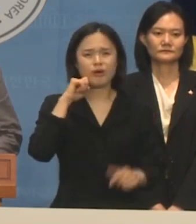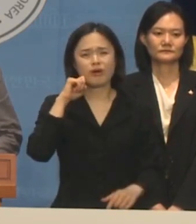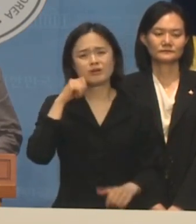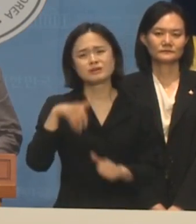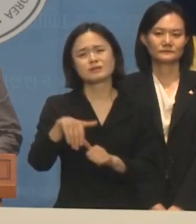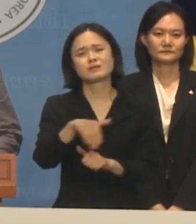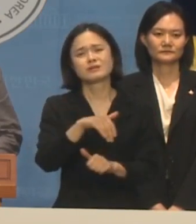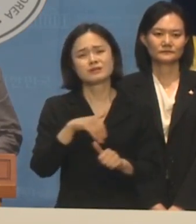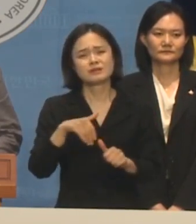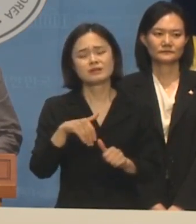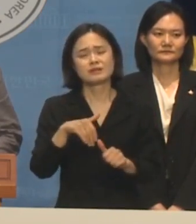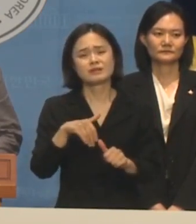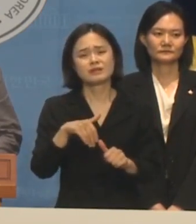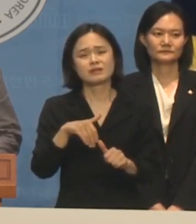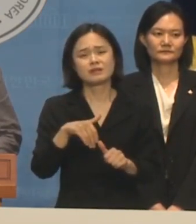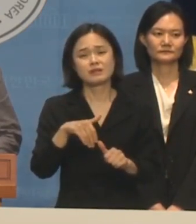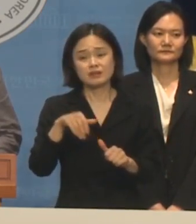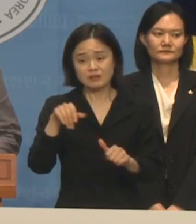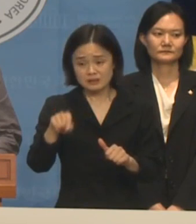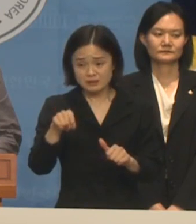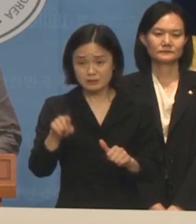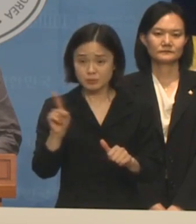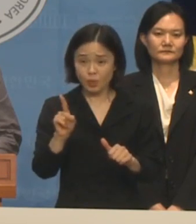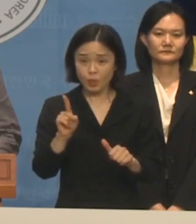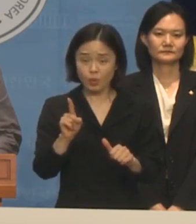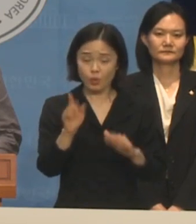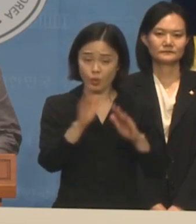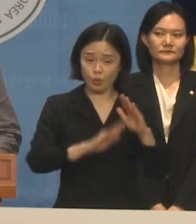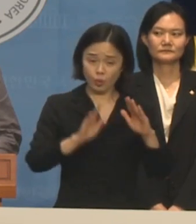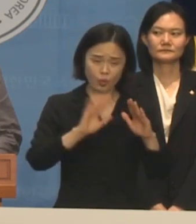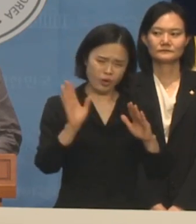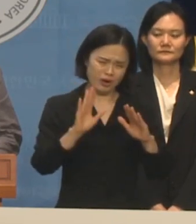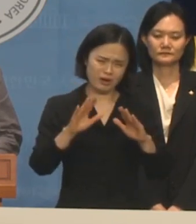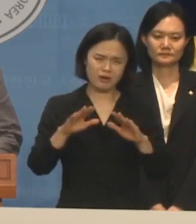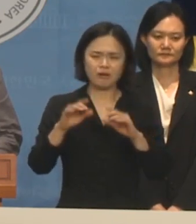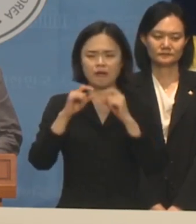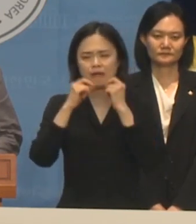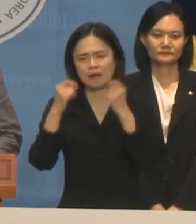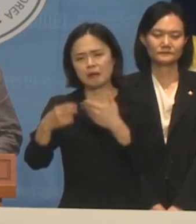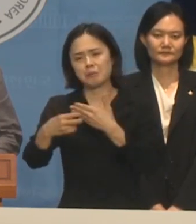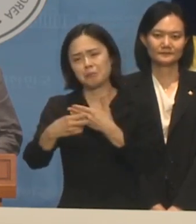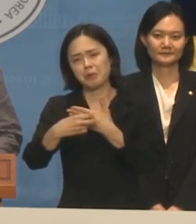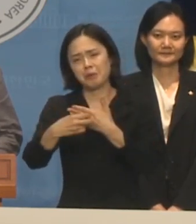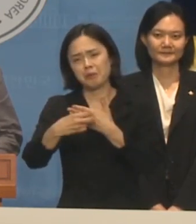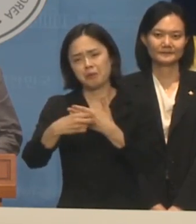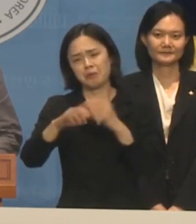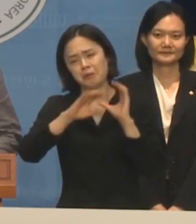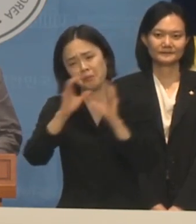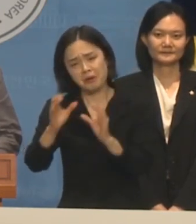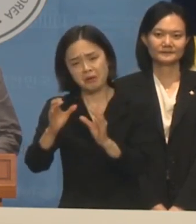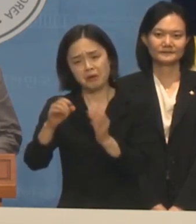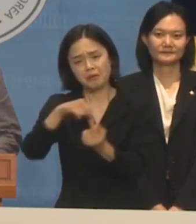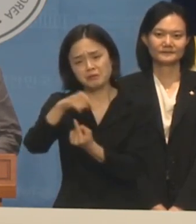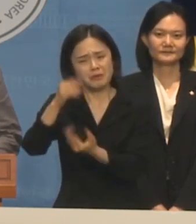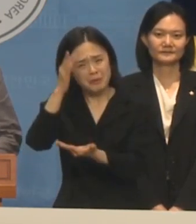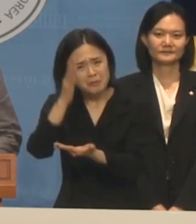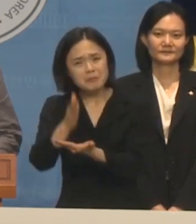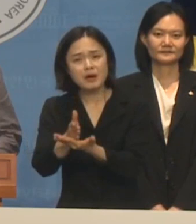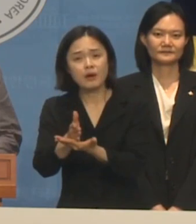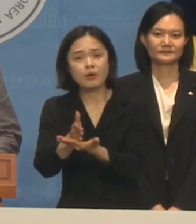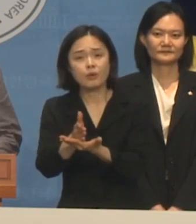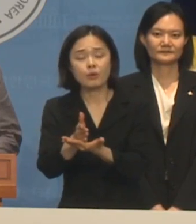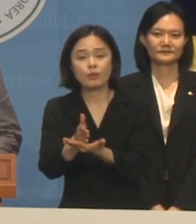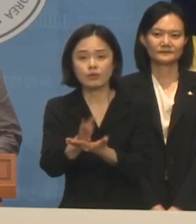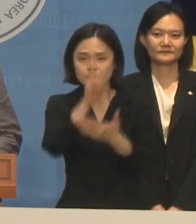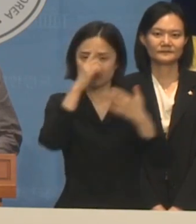공공성만을 민간 의료에 강요해 왔습니다. 이제 국가가 직접 공공의사를